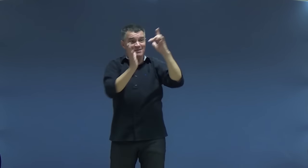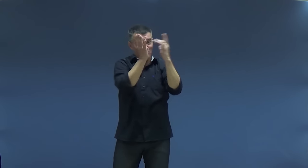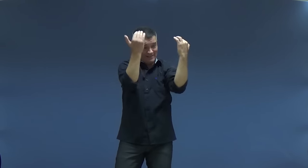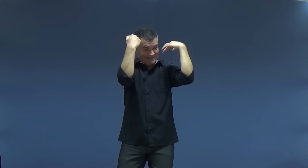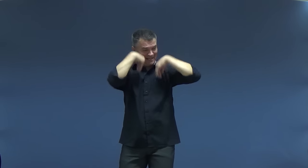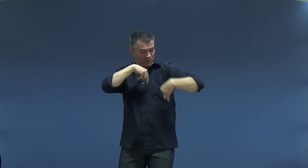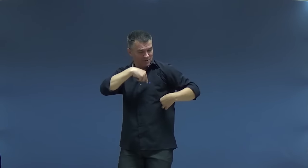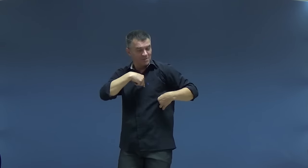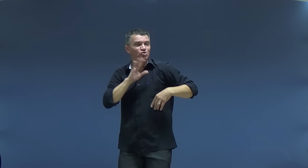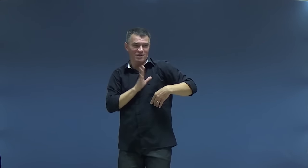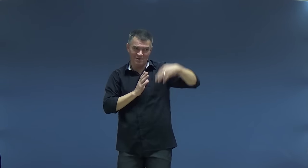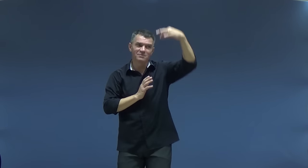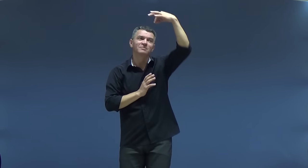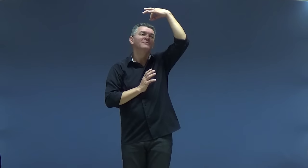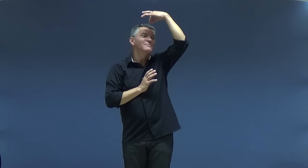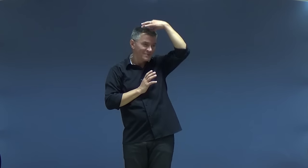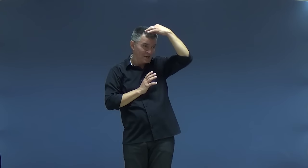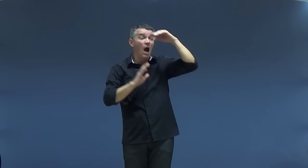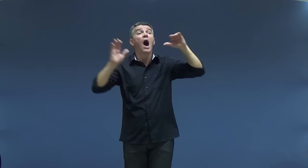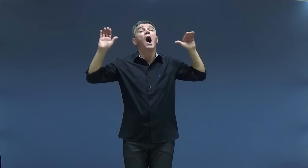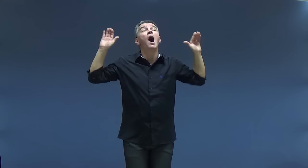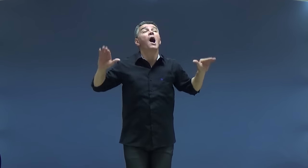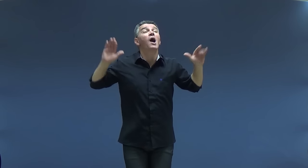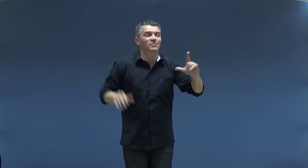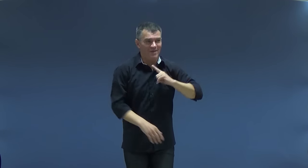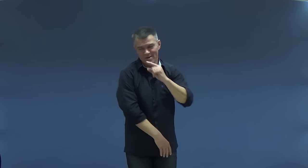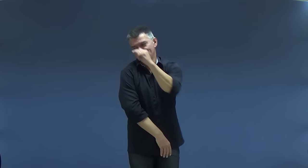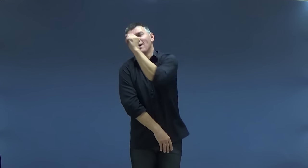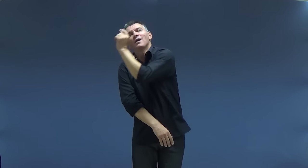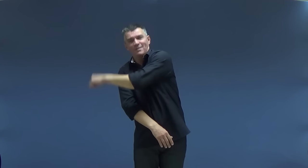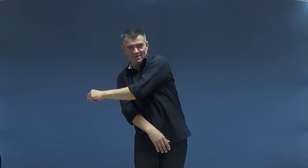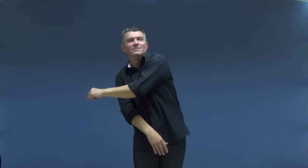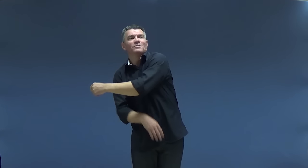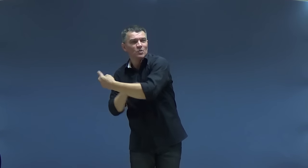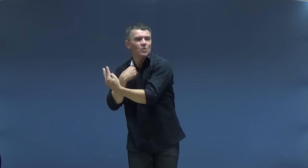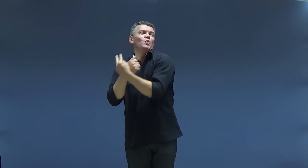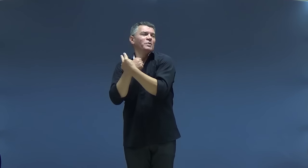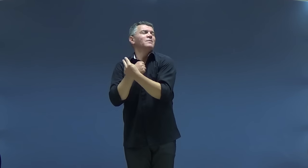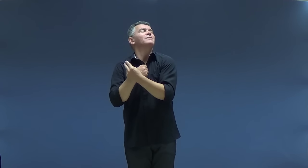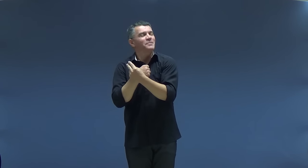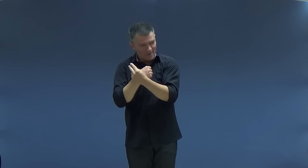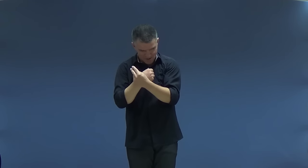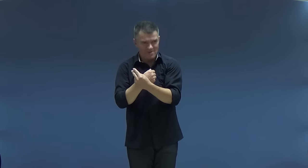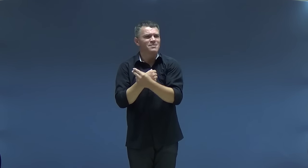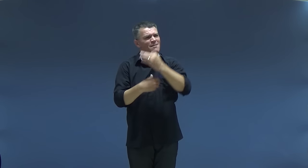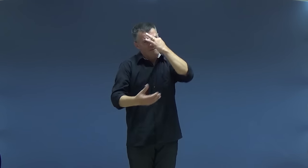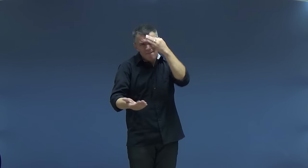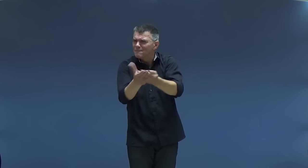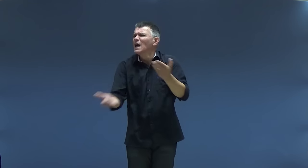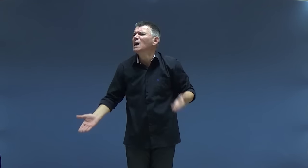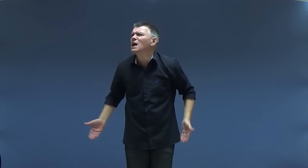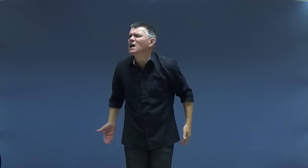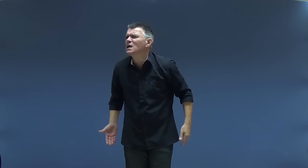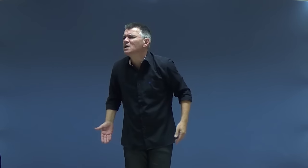Não, gente, ele tá dentro do seu coração. Né? Tem anjos ao seu redor cuidando de você. Tenha fé.